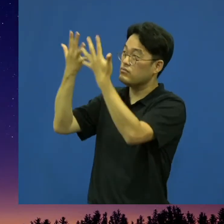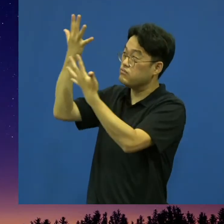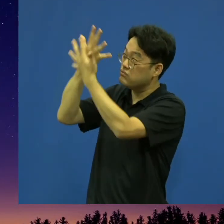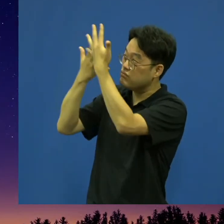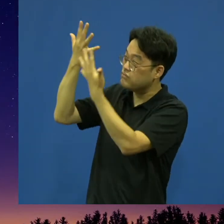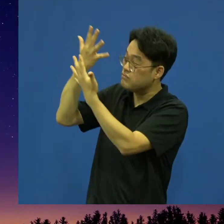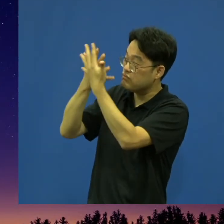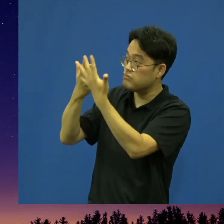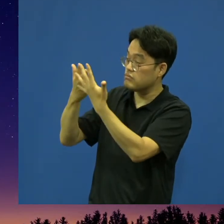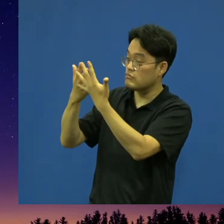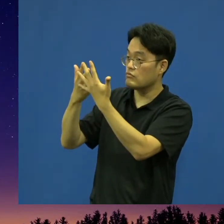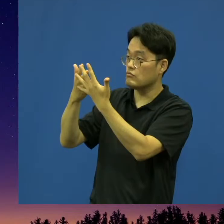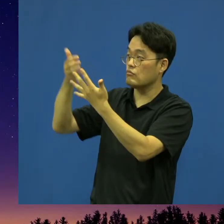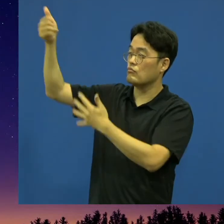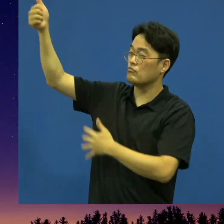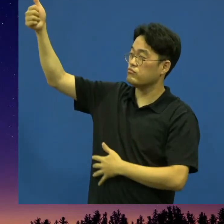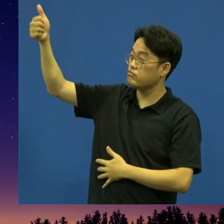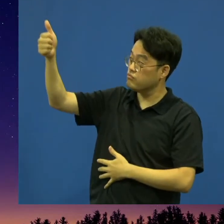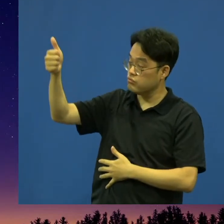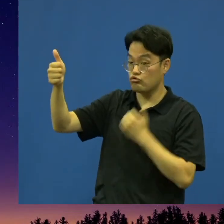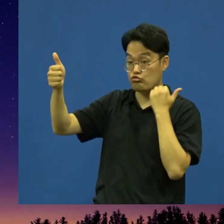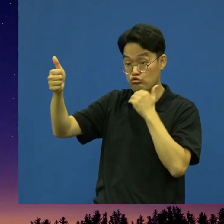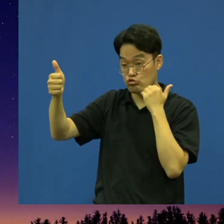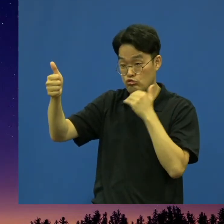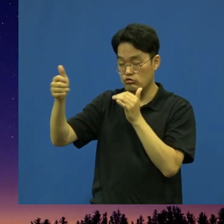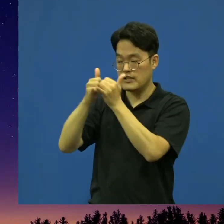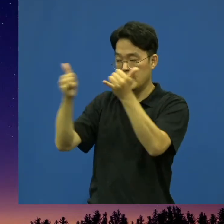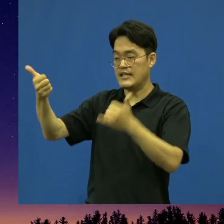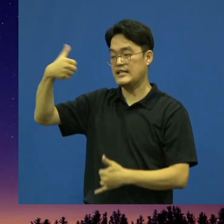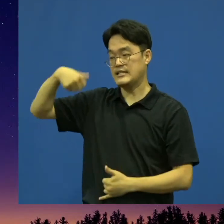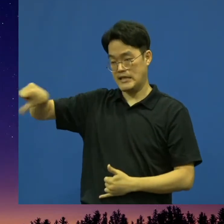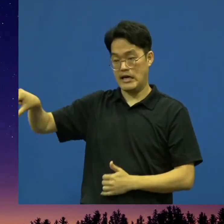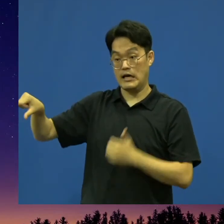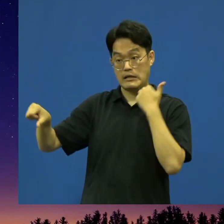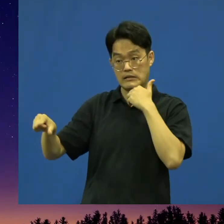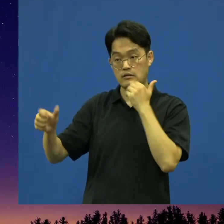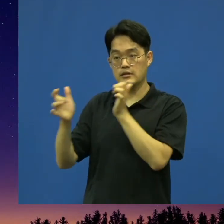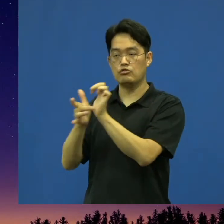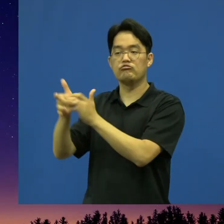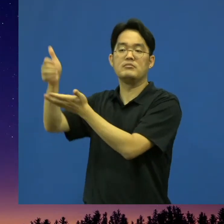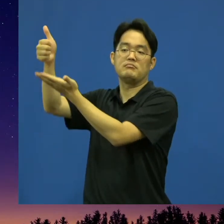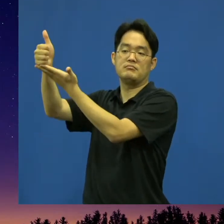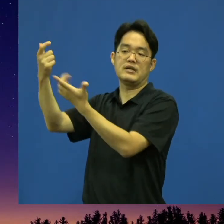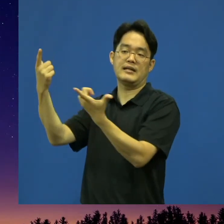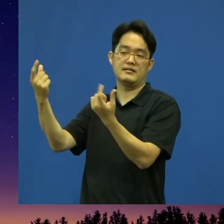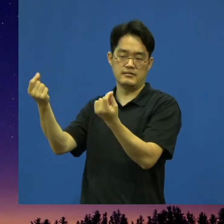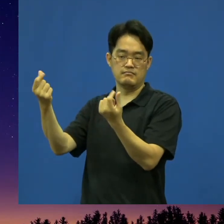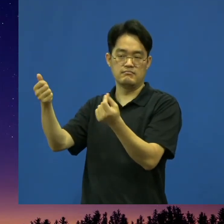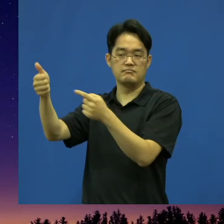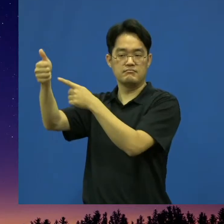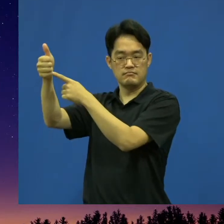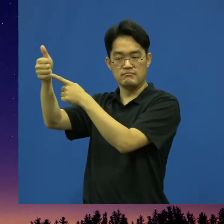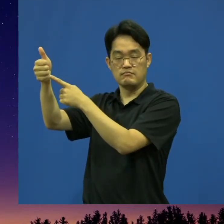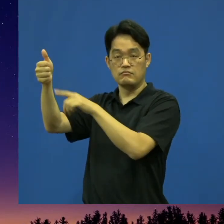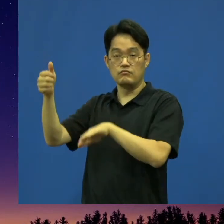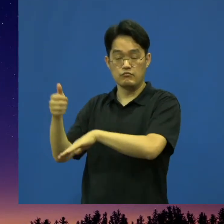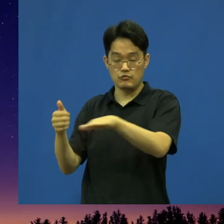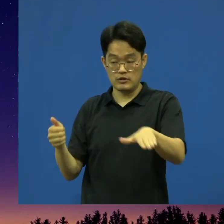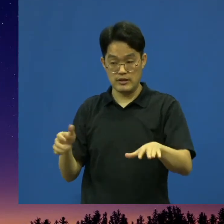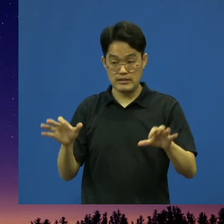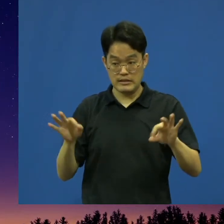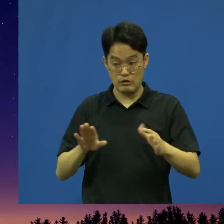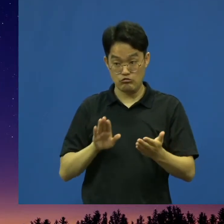환상의 주인공은 누구입니까? 인자 같은 이 하고 등장했어요. 우리가 잠시 후에 조금